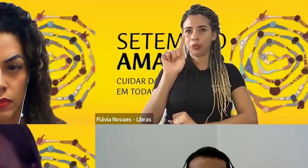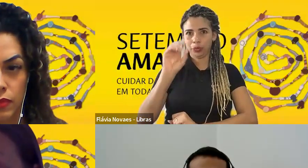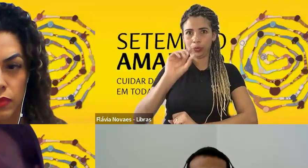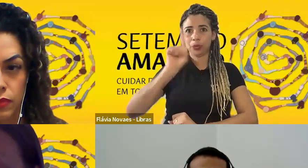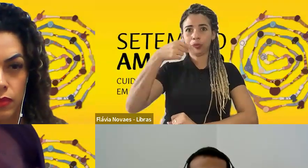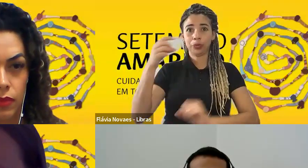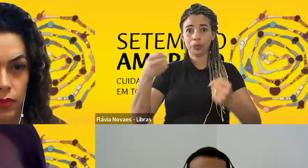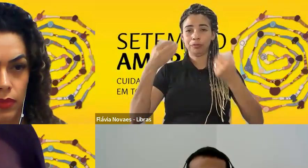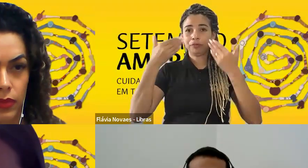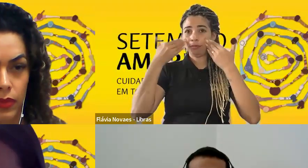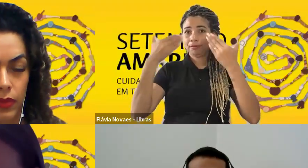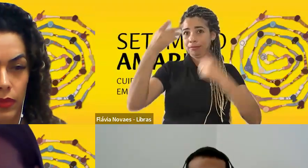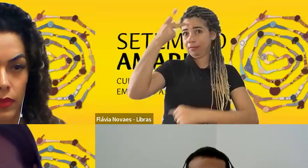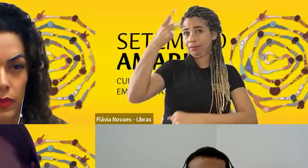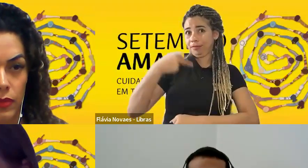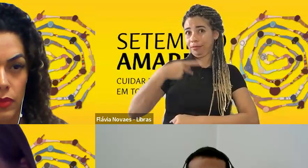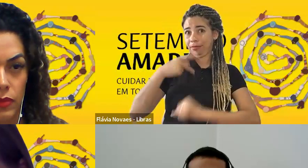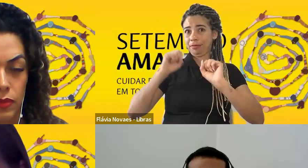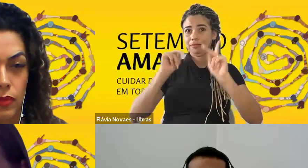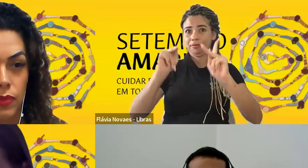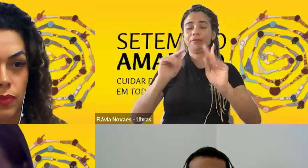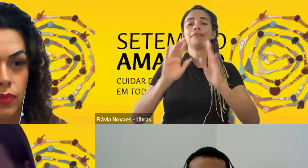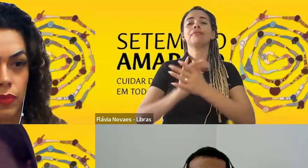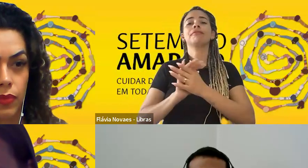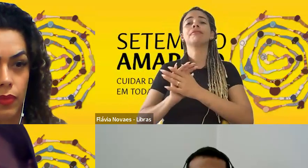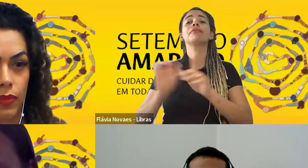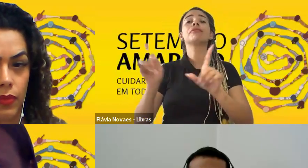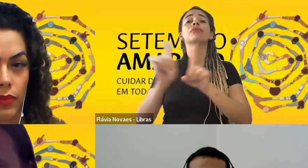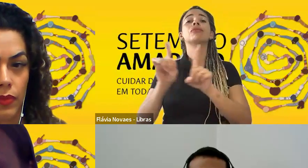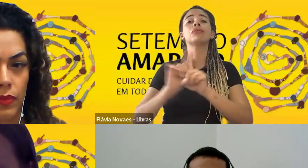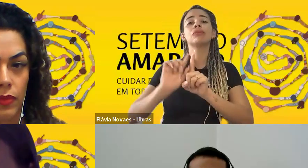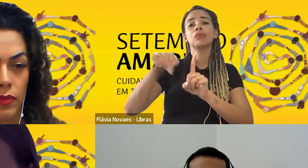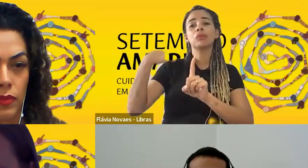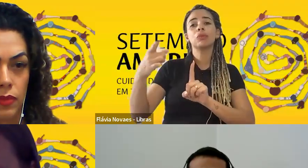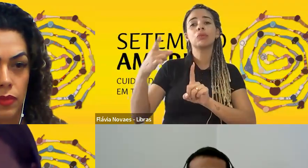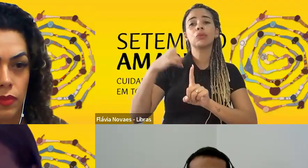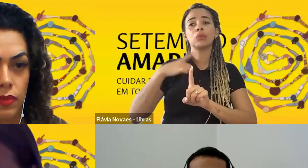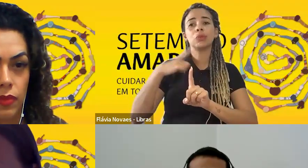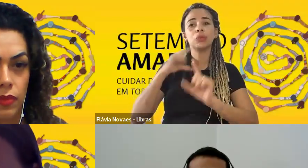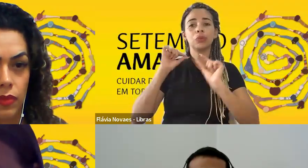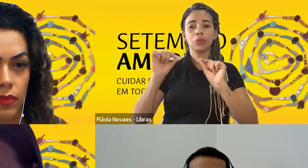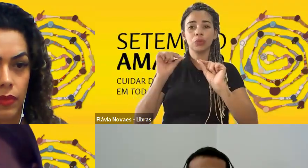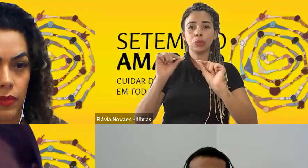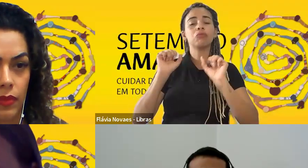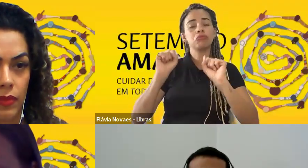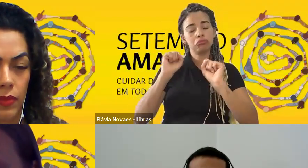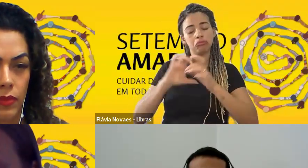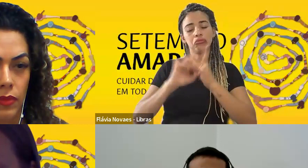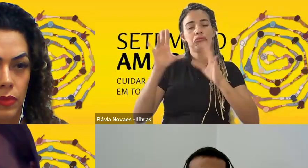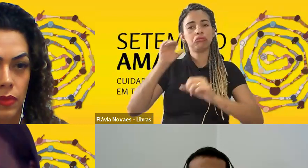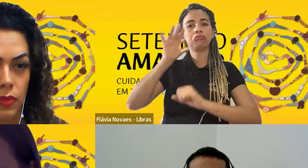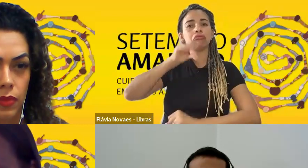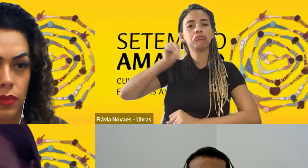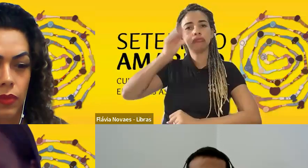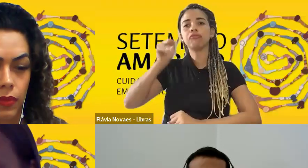dele. Também vamos dar oportunidade, se alguém quiser, né, se for do interesse, abrir o microfone e verbalizar a dúvida, tá? Isso também